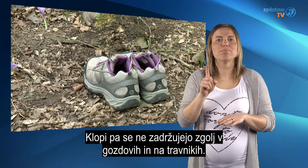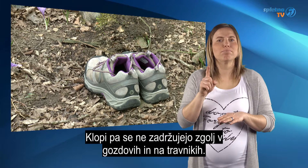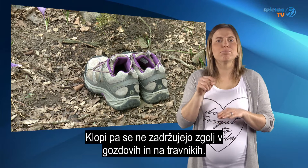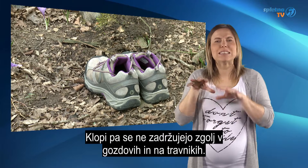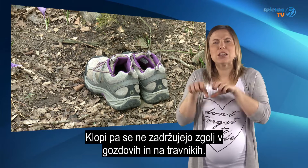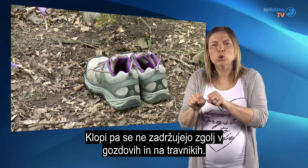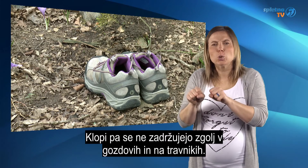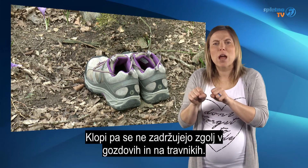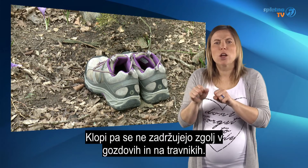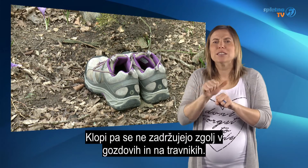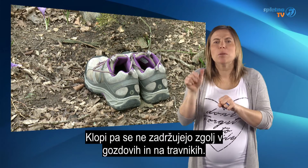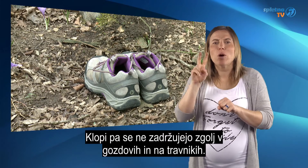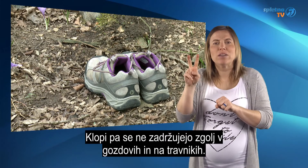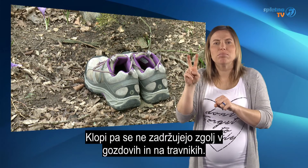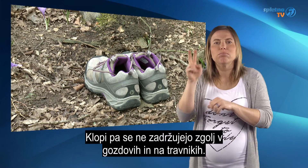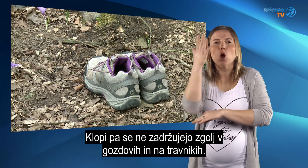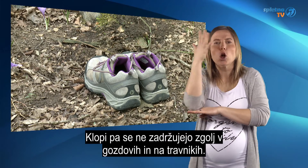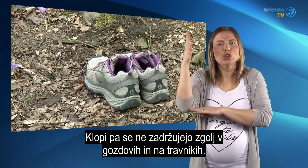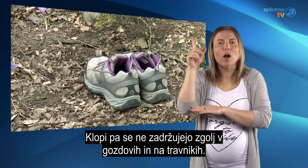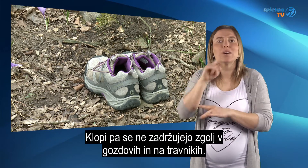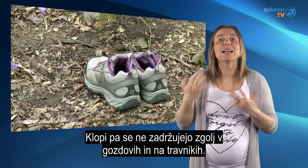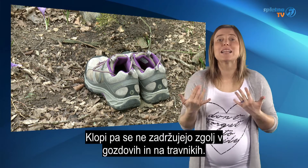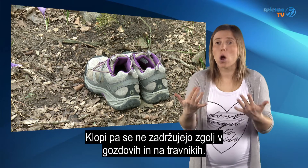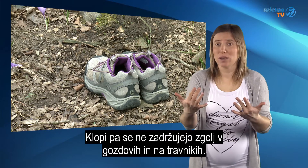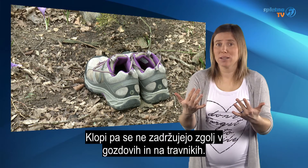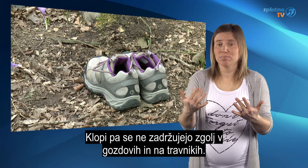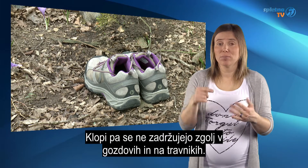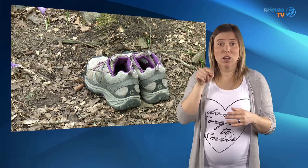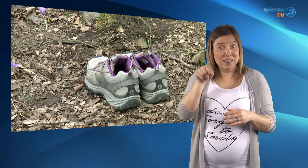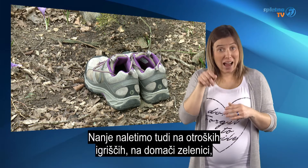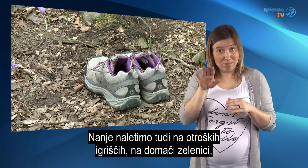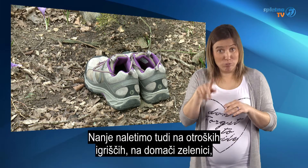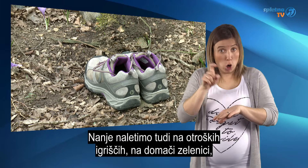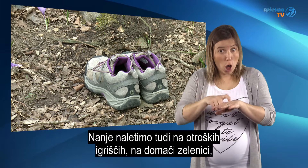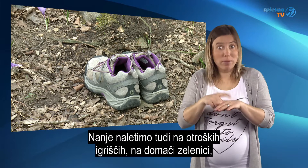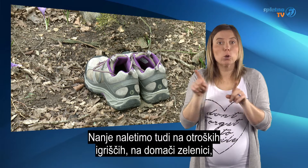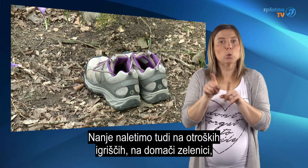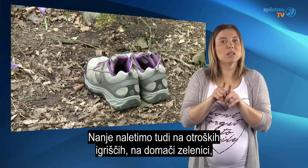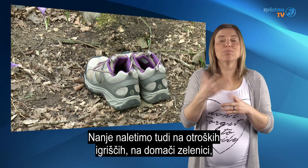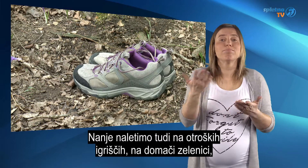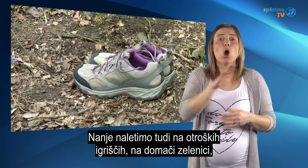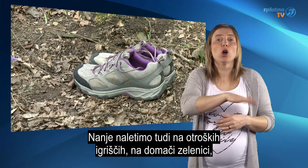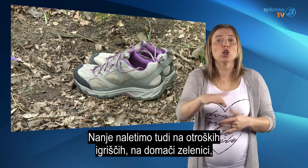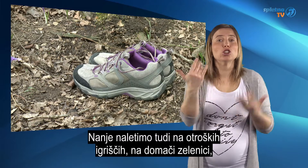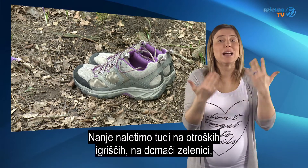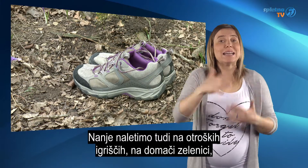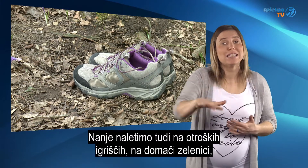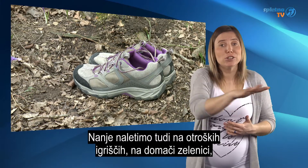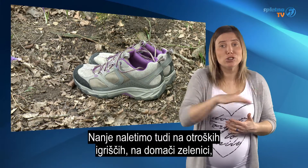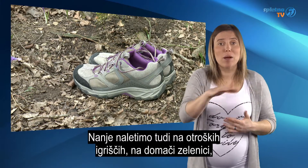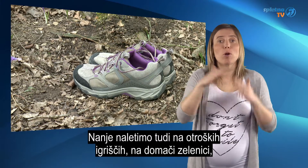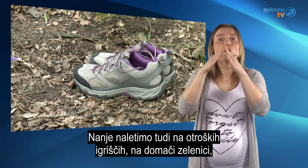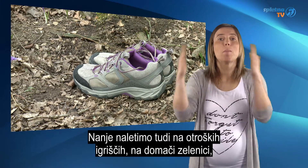Klopi pa se ne zadržujejo zgolj v gozdovih in na travnikih. Nanje naletimo tudi na otroških